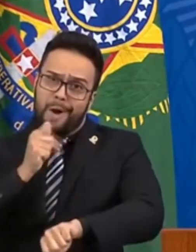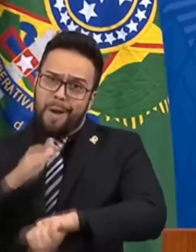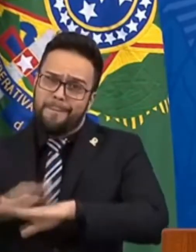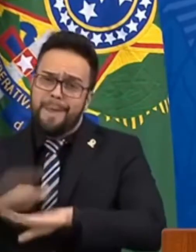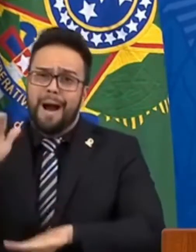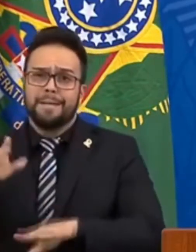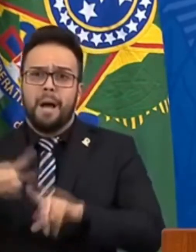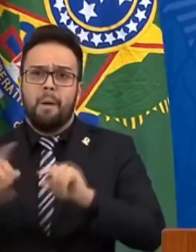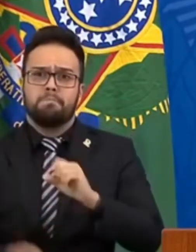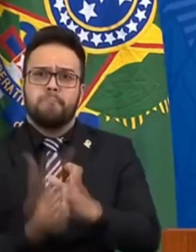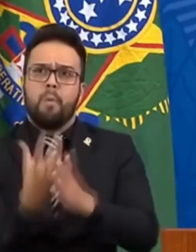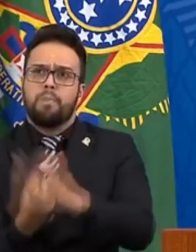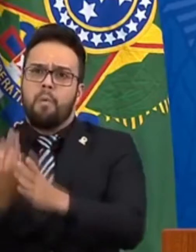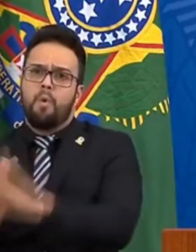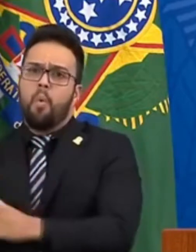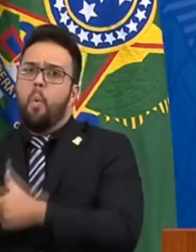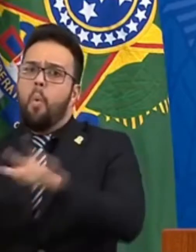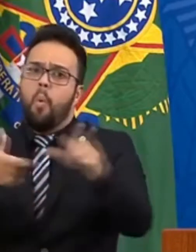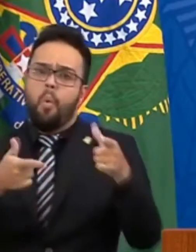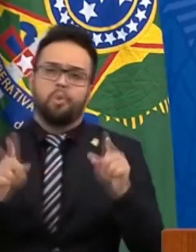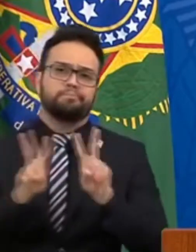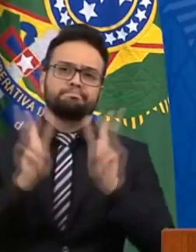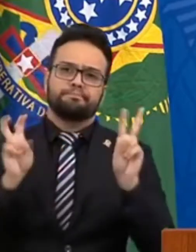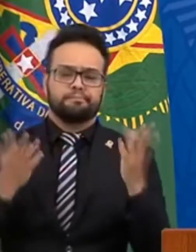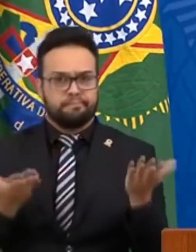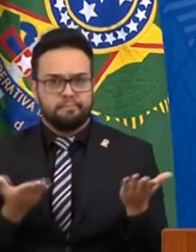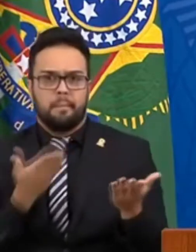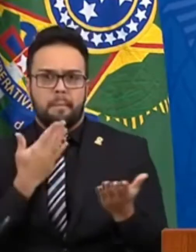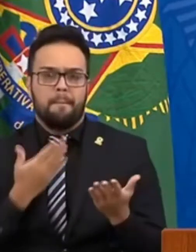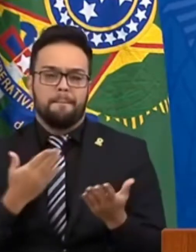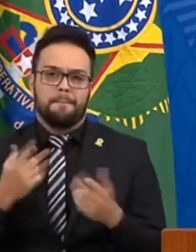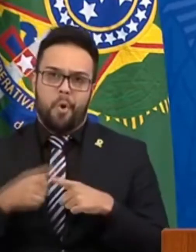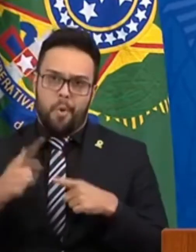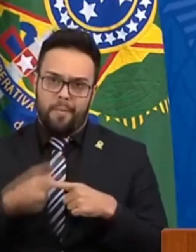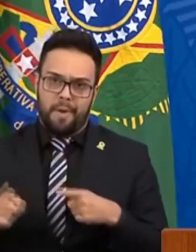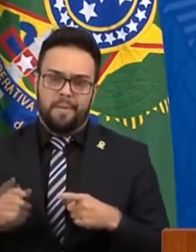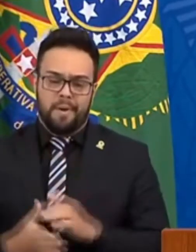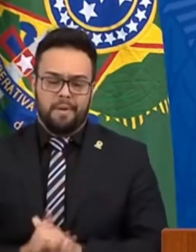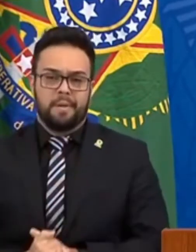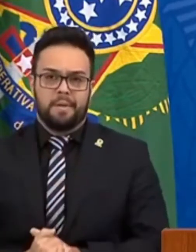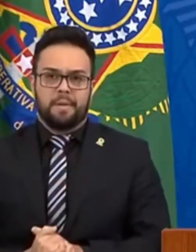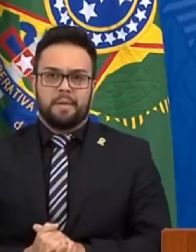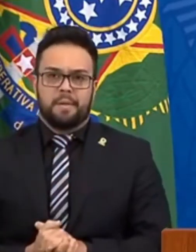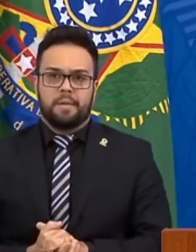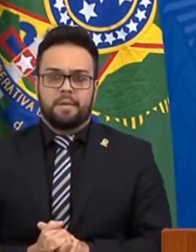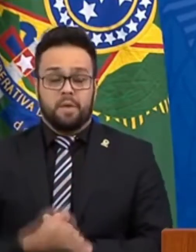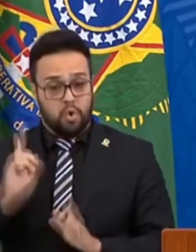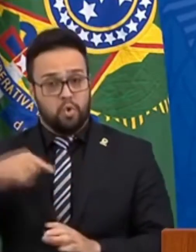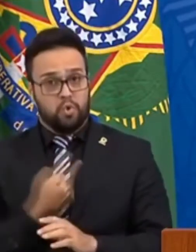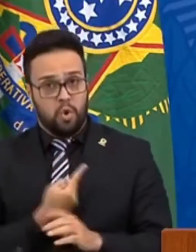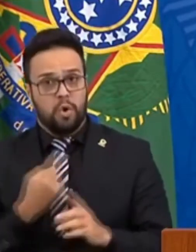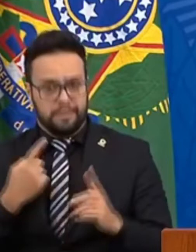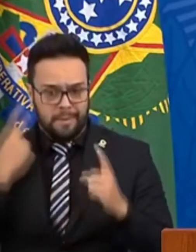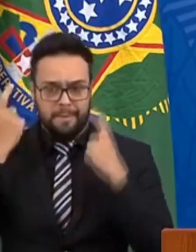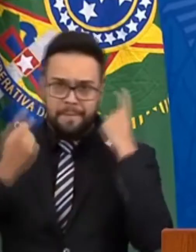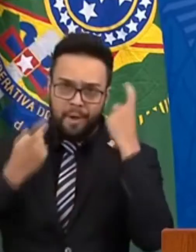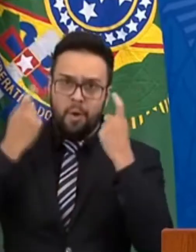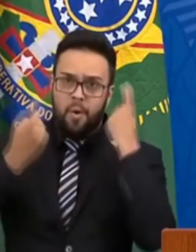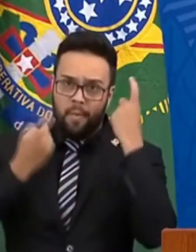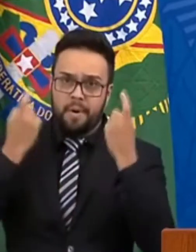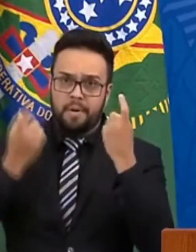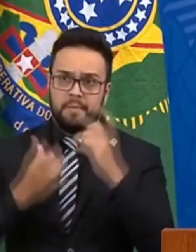outros problemas apareceram a nossa nos preocupamos